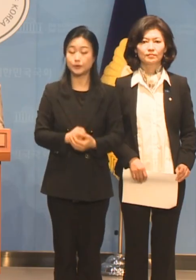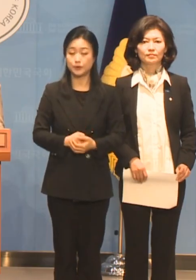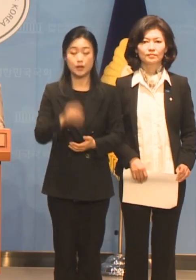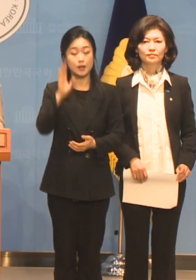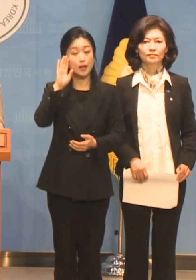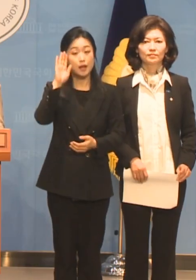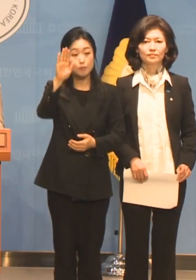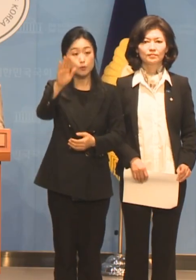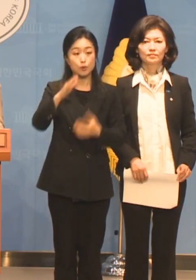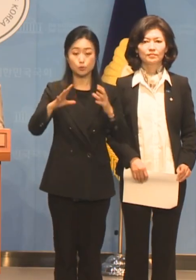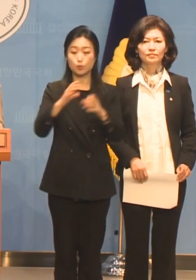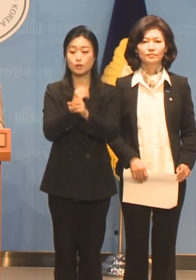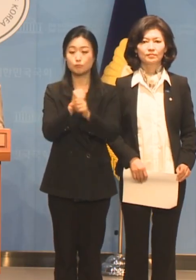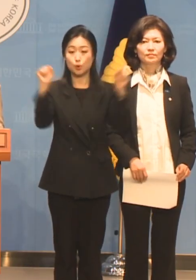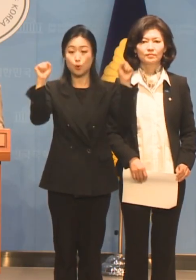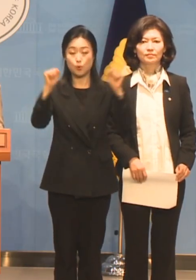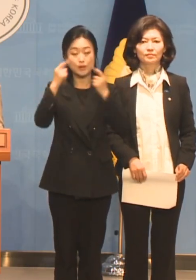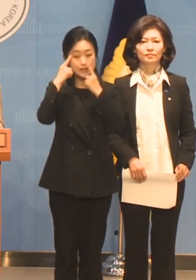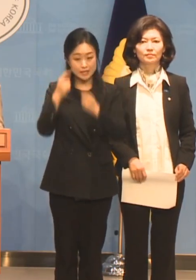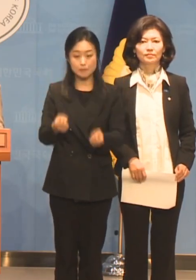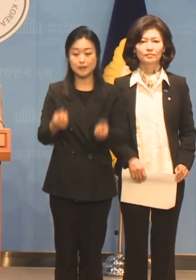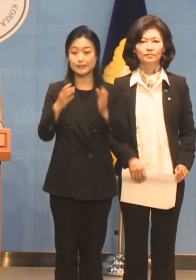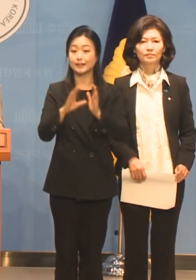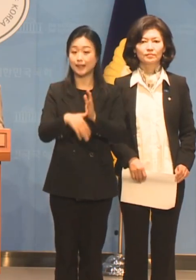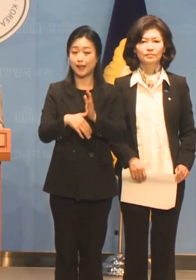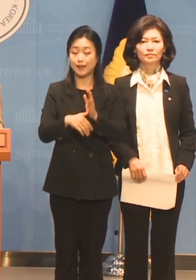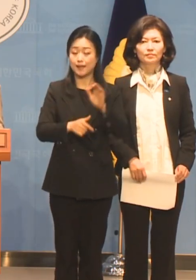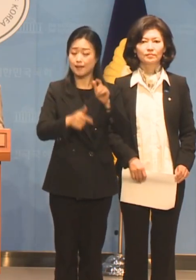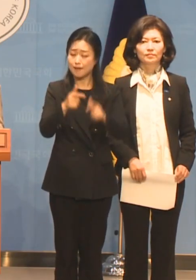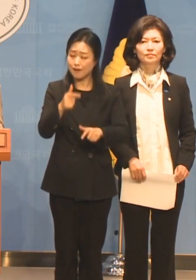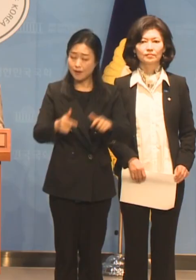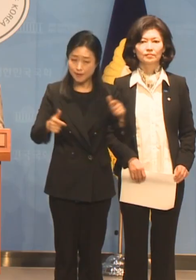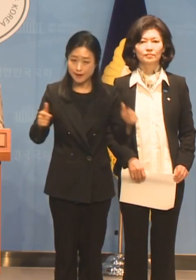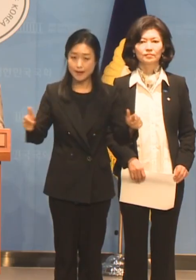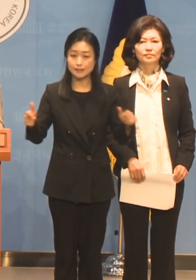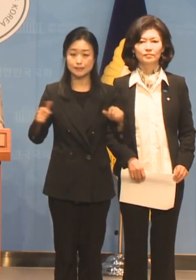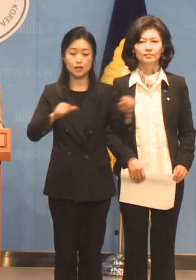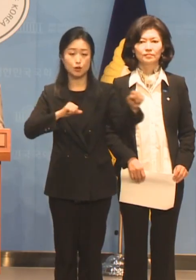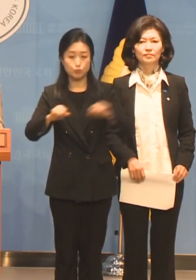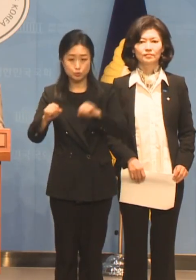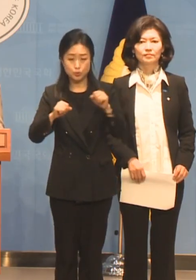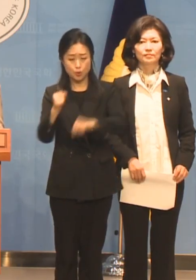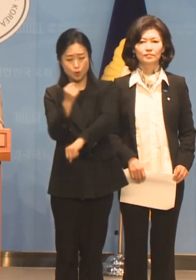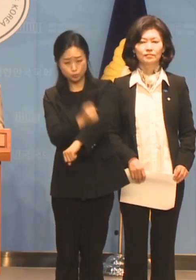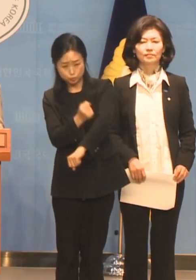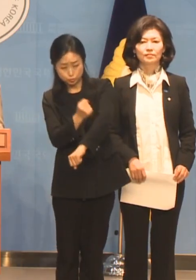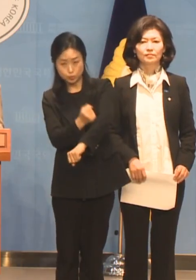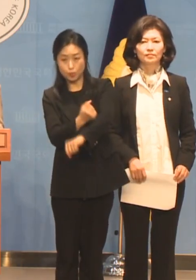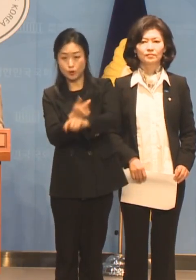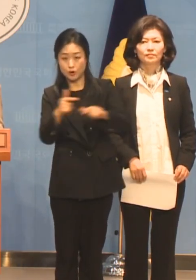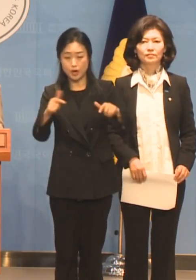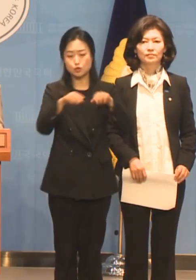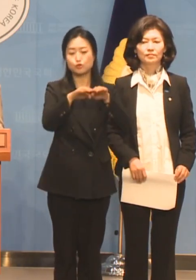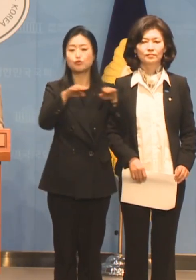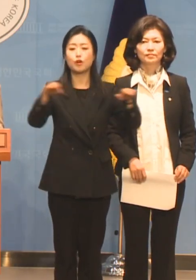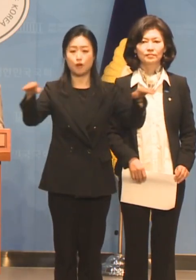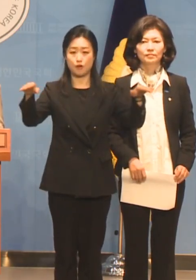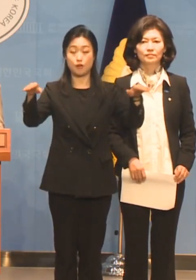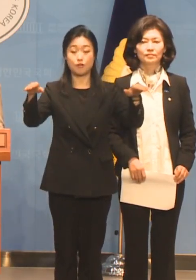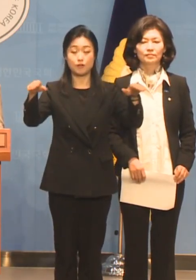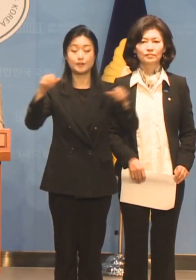향후 독립운동 기념행사에서 다양한 독립운동의 업적을 균형 있게 조명하는